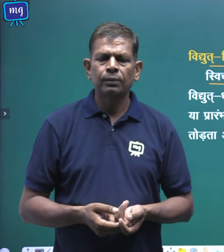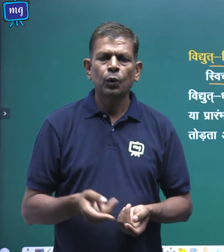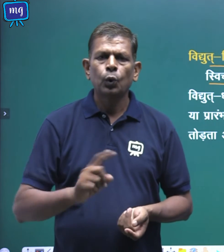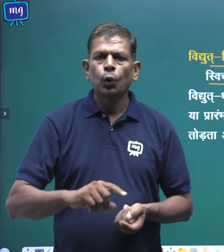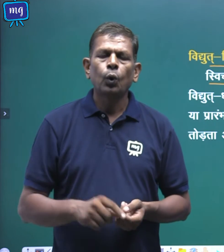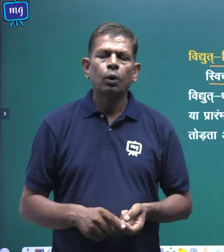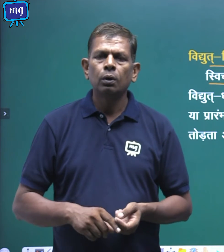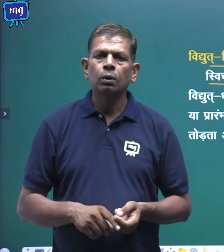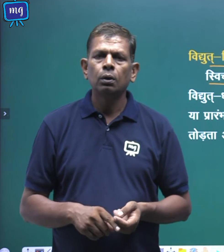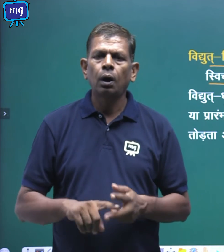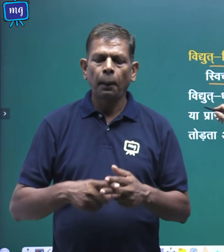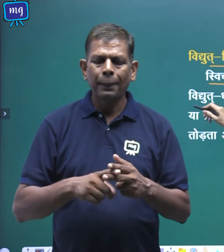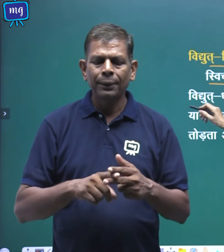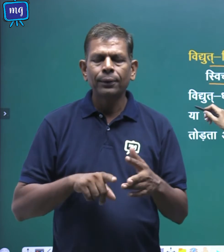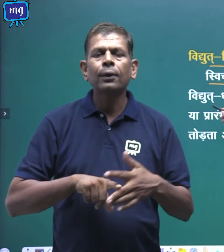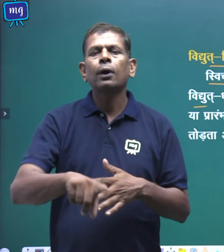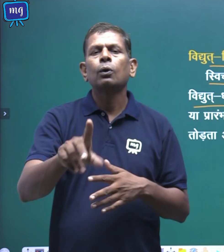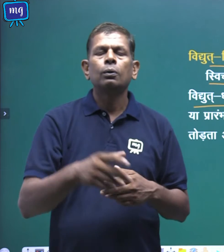जो विद्युत धारा के